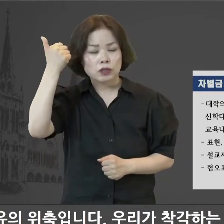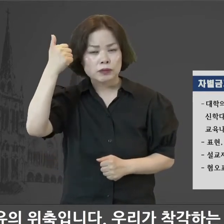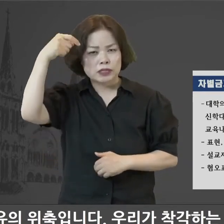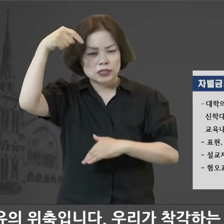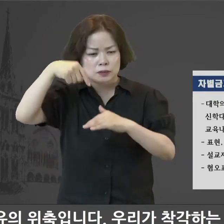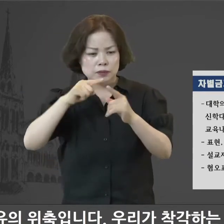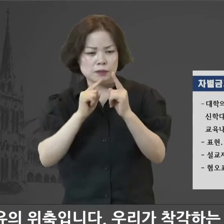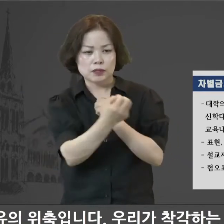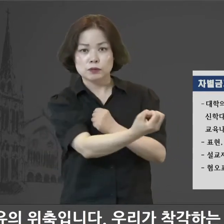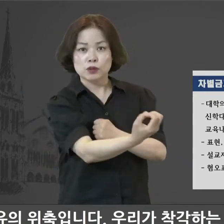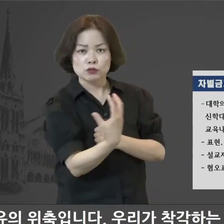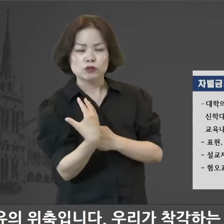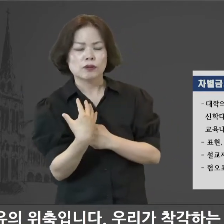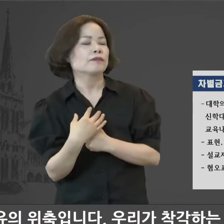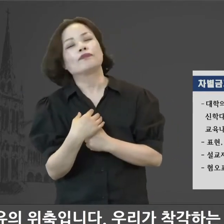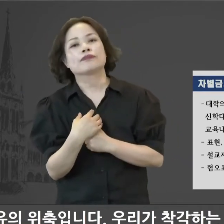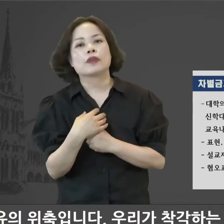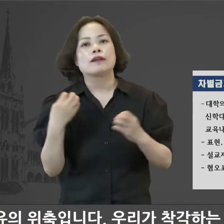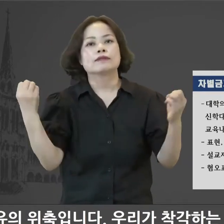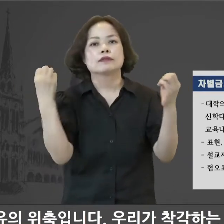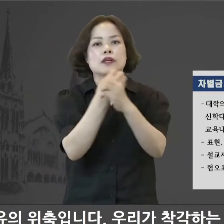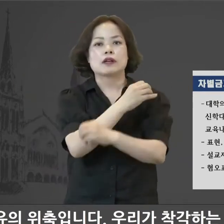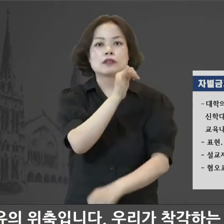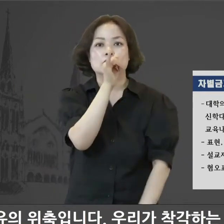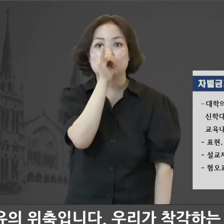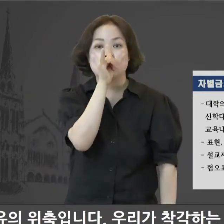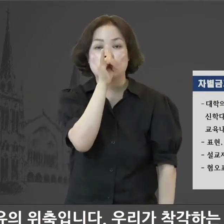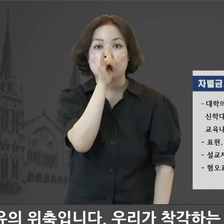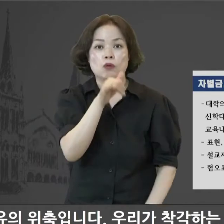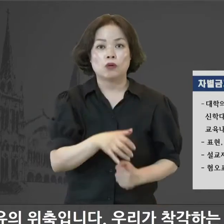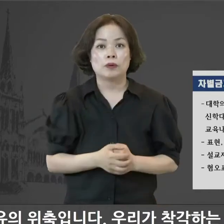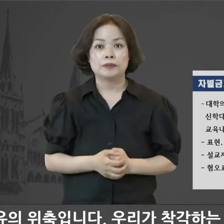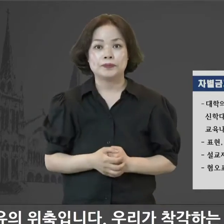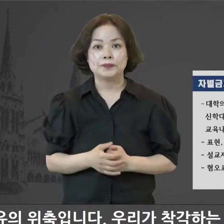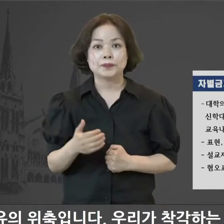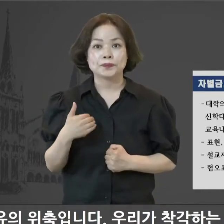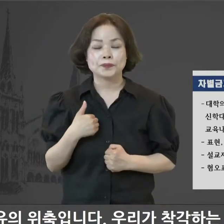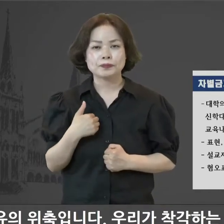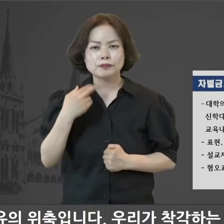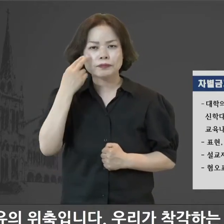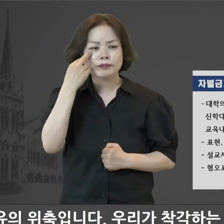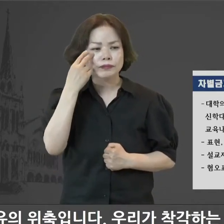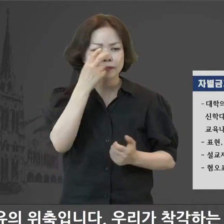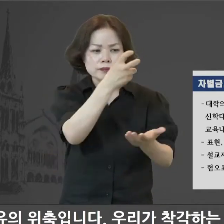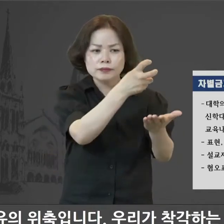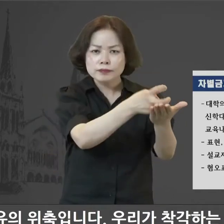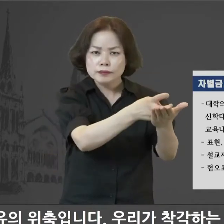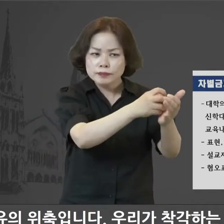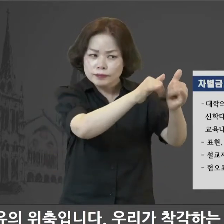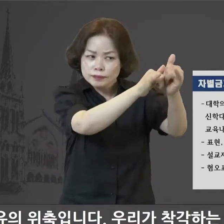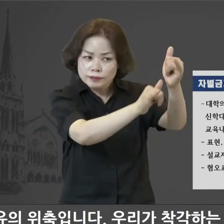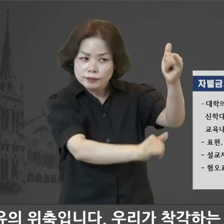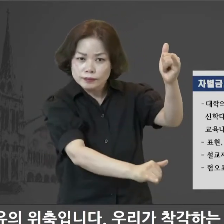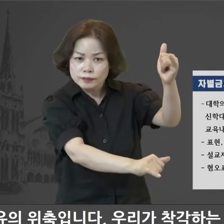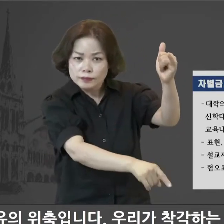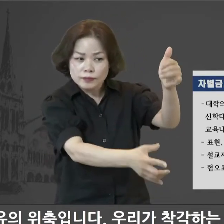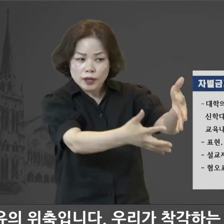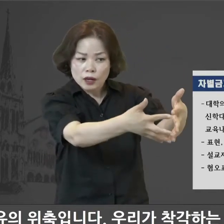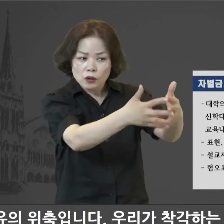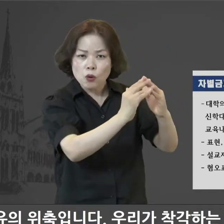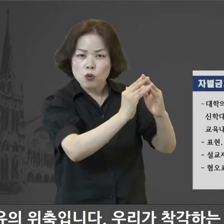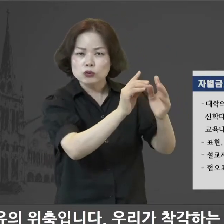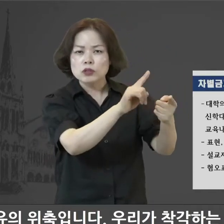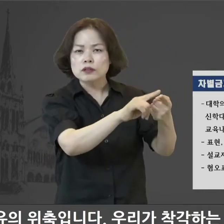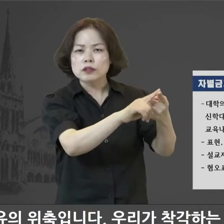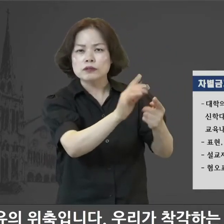설명해 주셨는데 굉장히 착각하는 게 있어요. 그러니까 제가 미국 헌법의 역사와 미국의 건국 이런 거